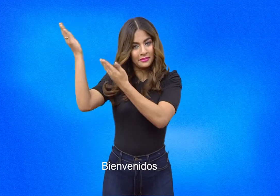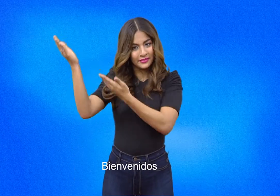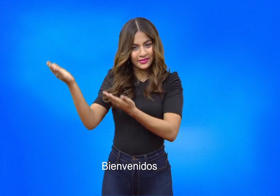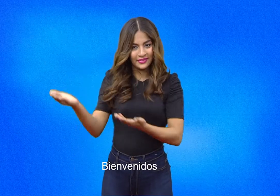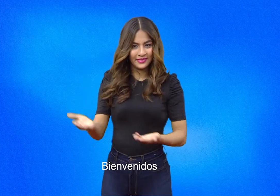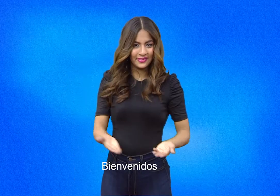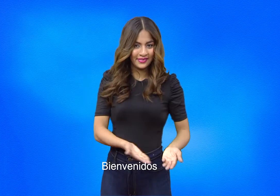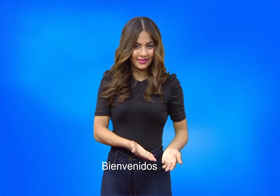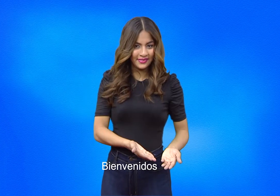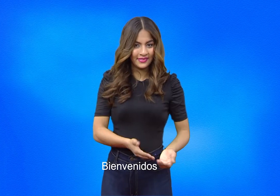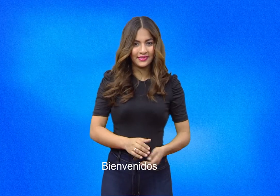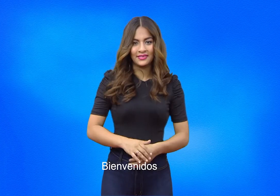Bienvenidos.